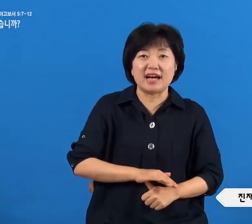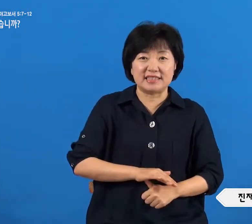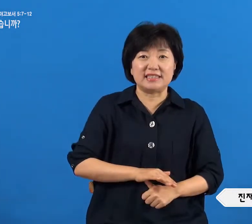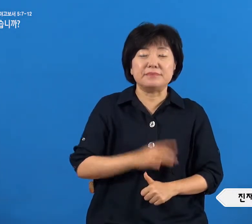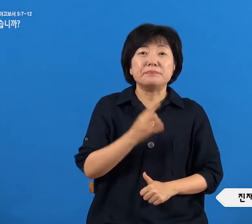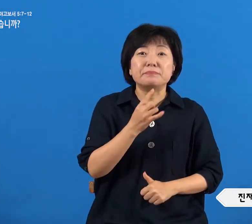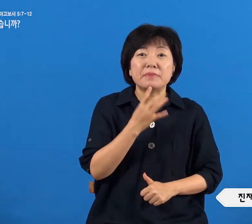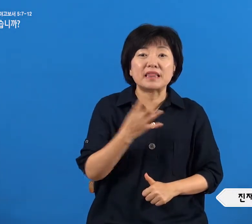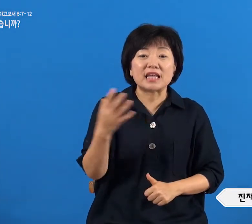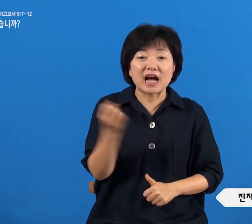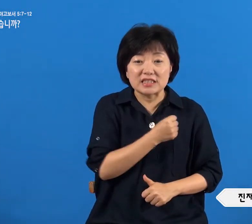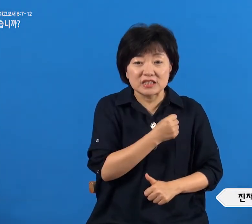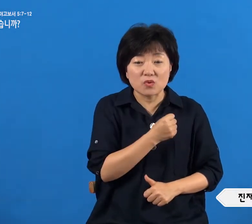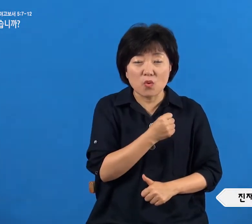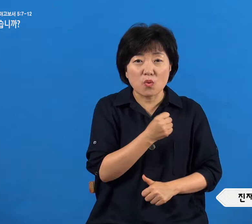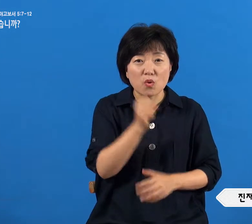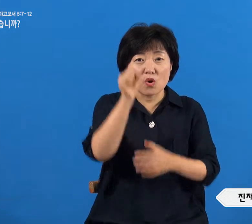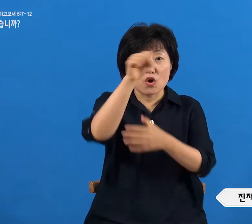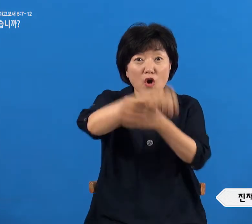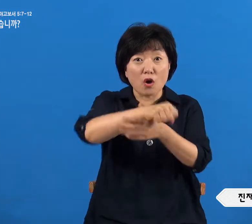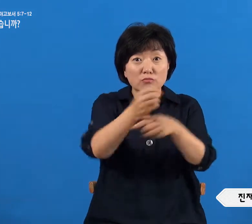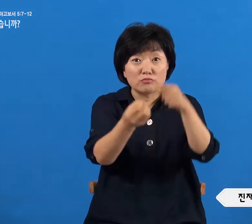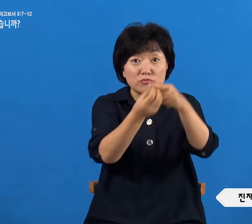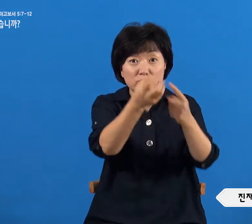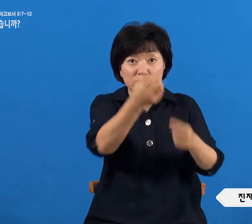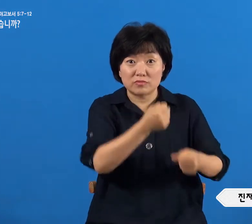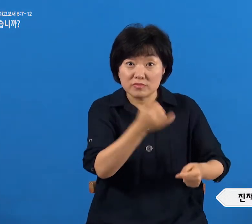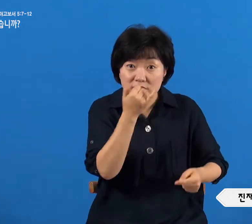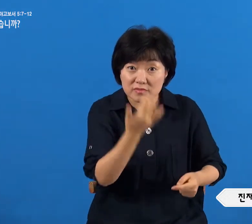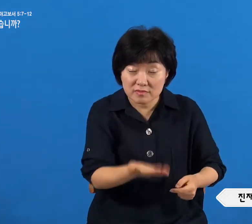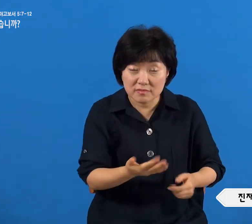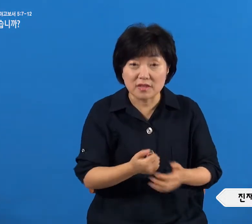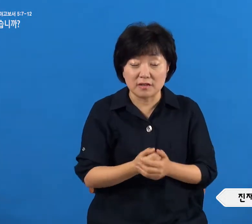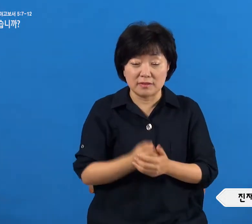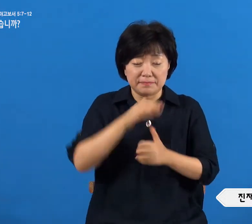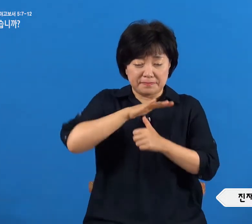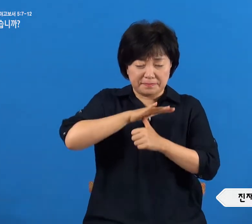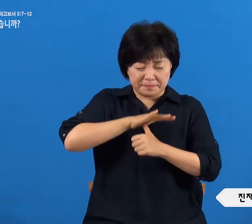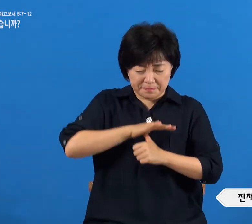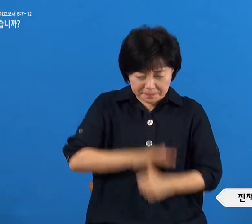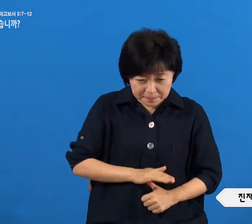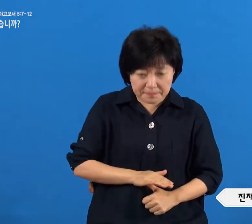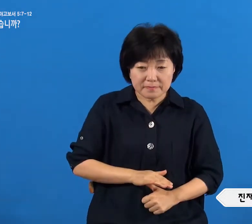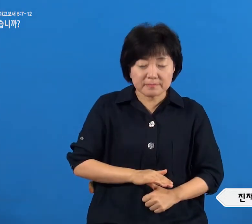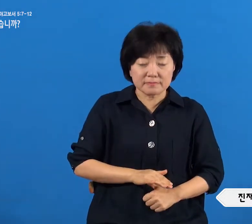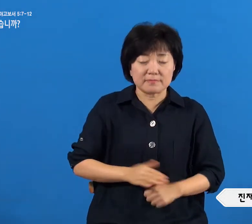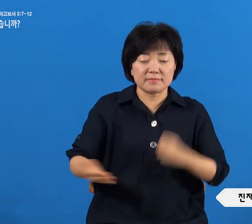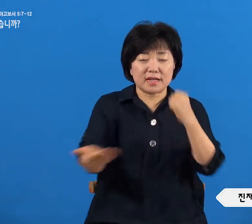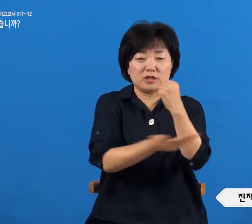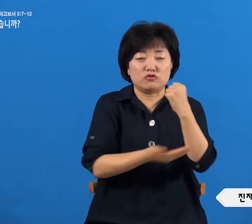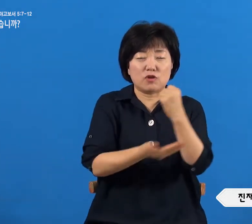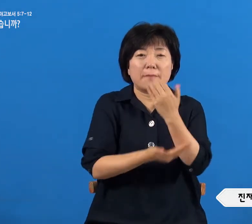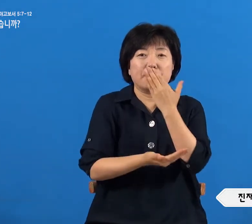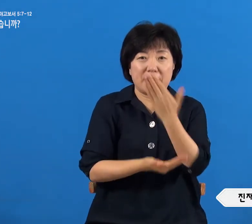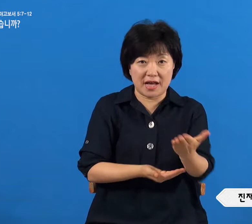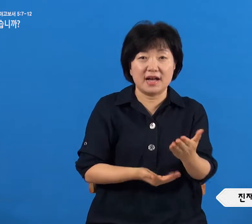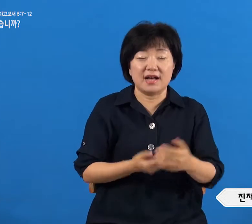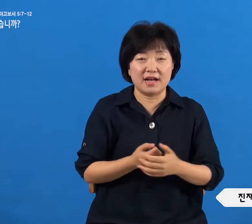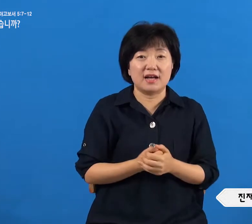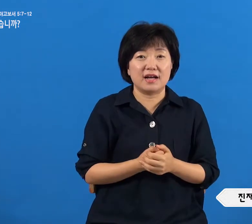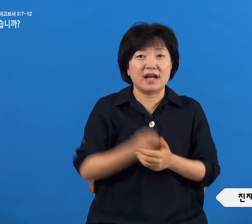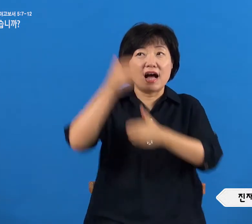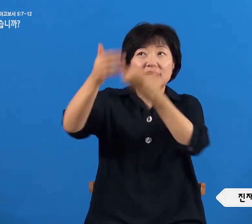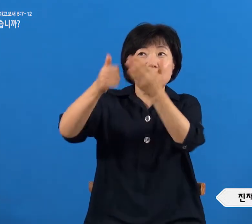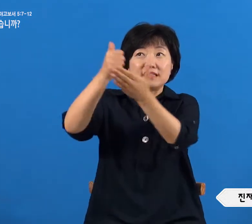인내해야지만에 거둘 수 있는 것이 있다고 합니다. 인내해야지만에 수확할 수 있는 것이 있다고 합니다.